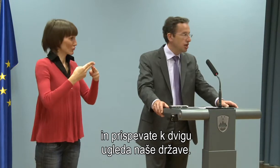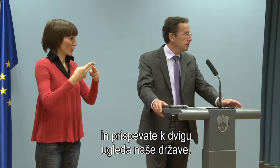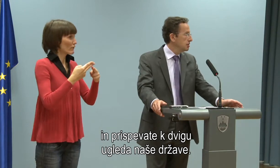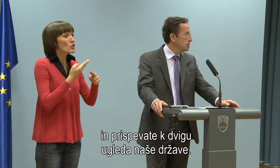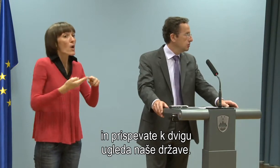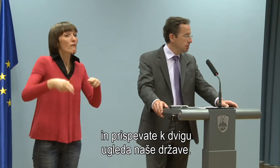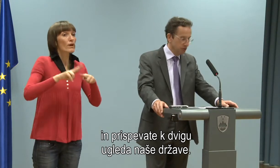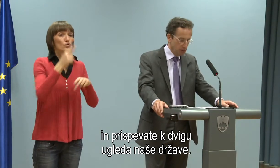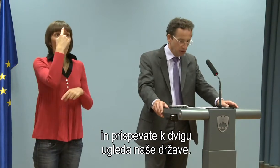države.